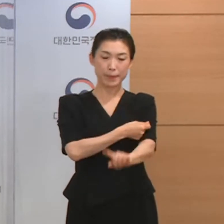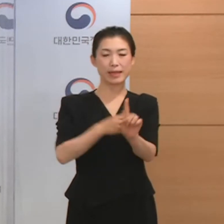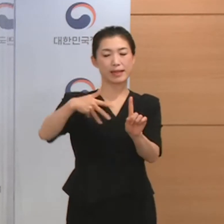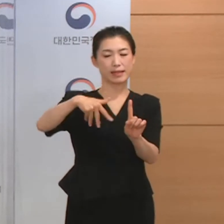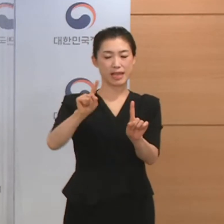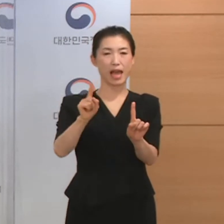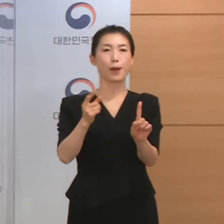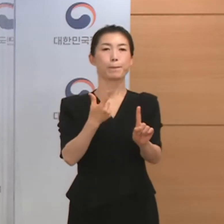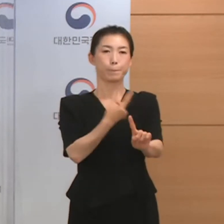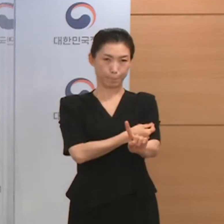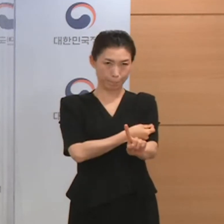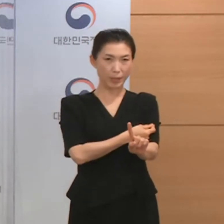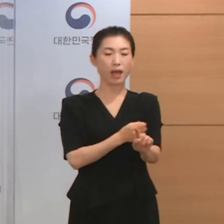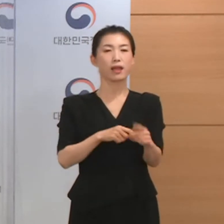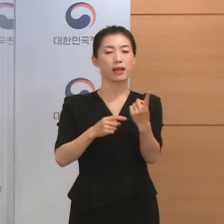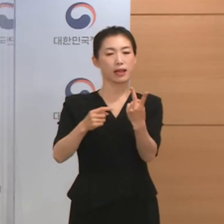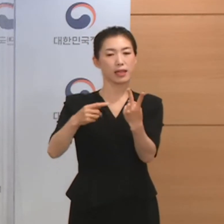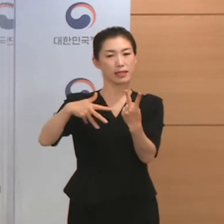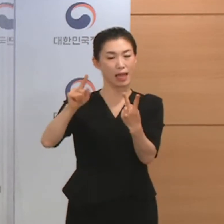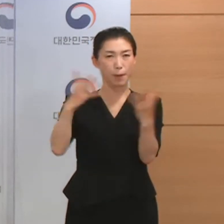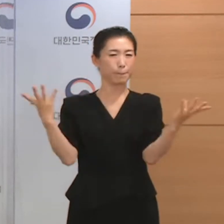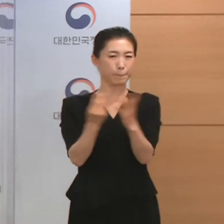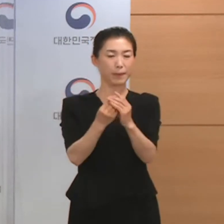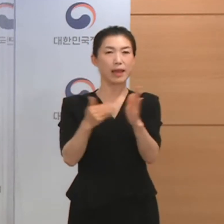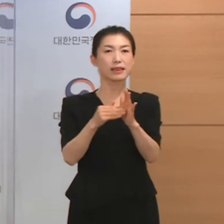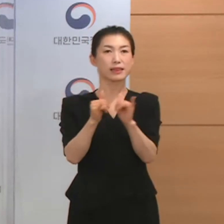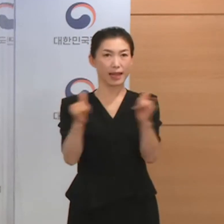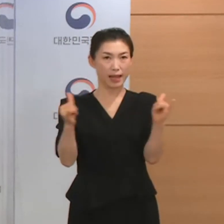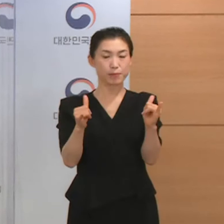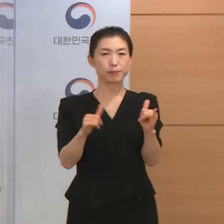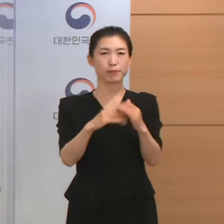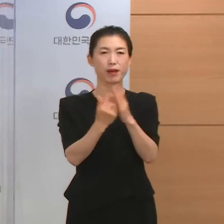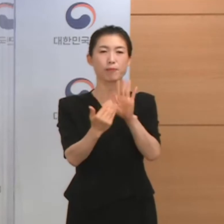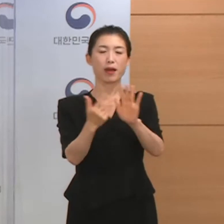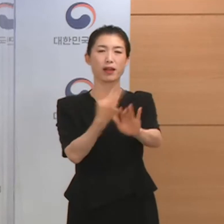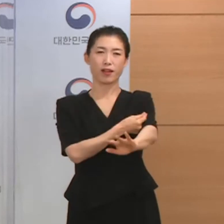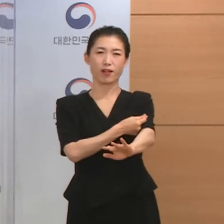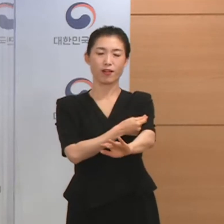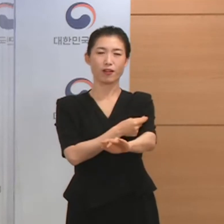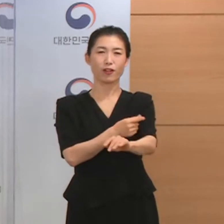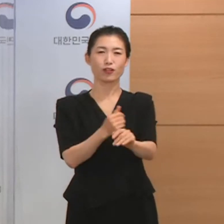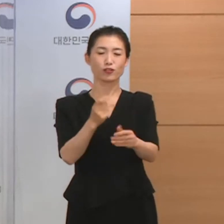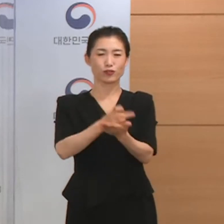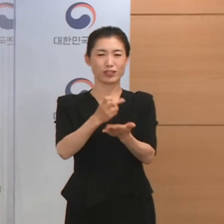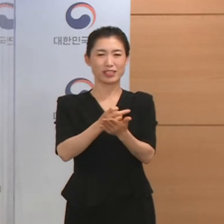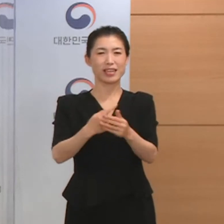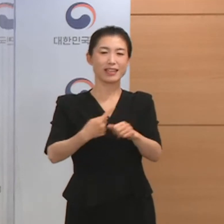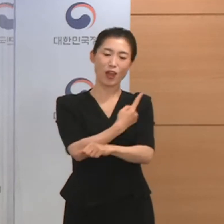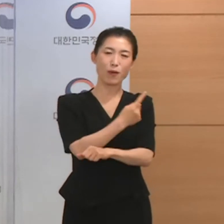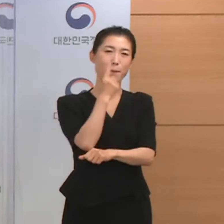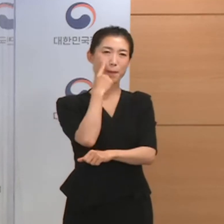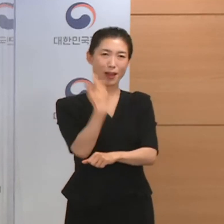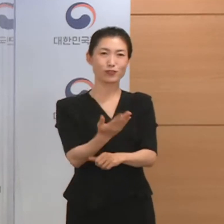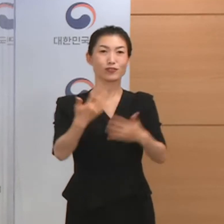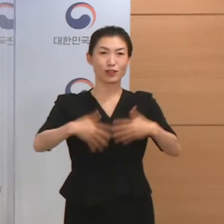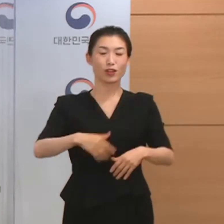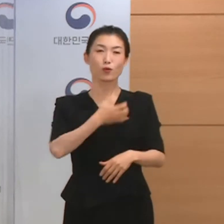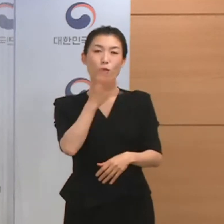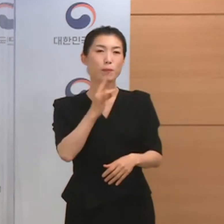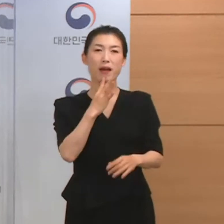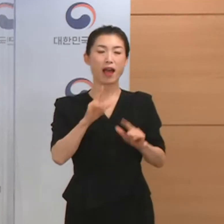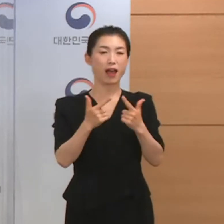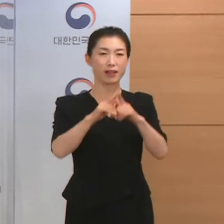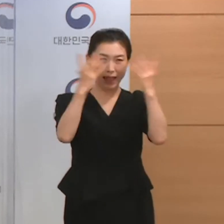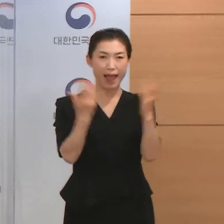분들과 2차까지 완료한 분들에 대한 각종 방역수칙 예외들을 설명드리고 있습니다. 이에 따라서 그